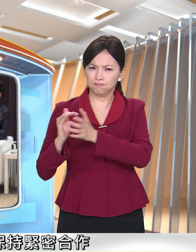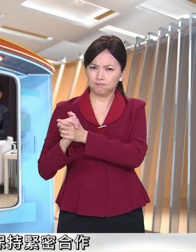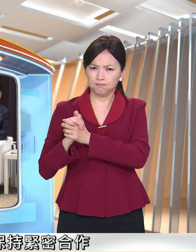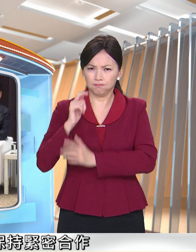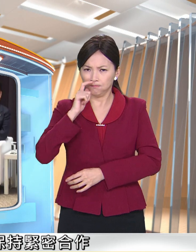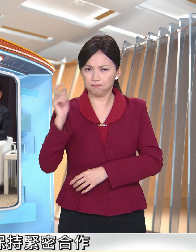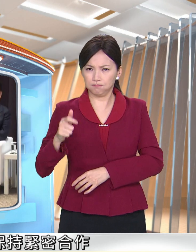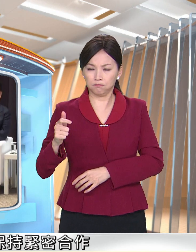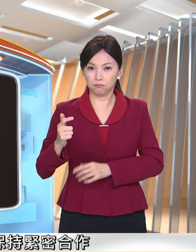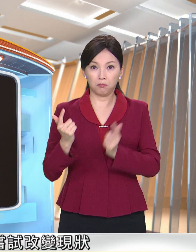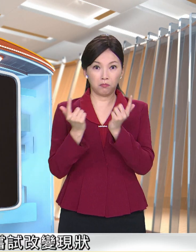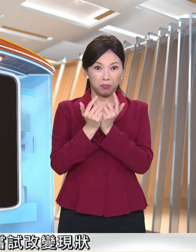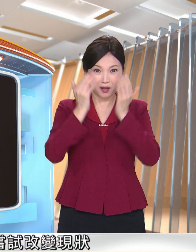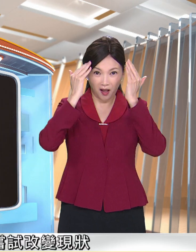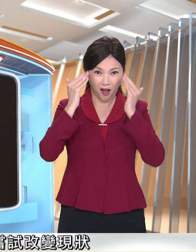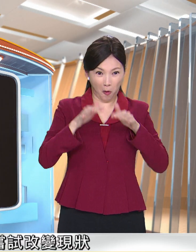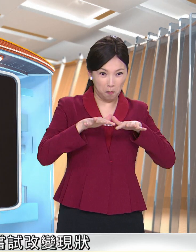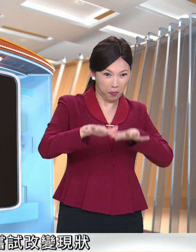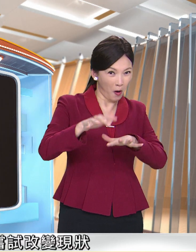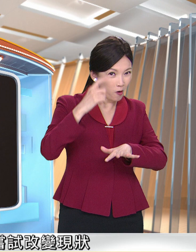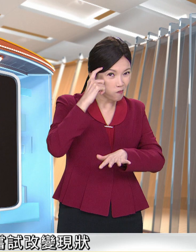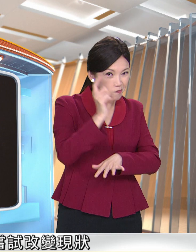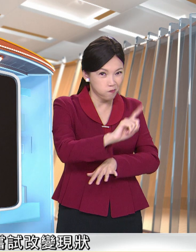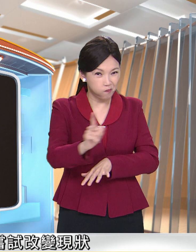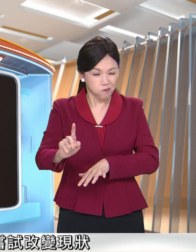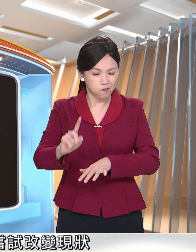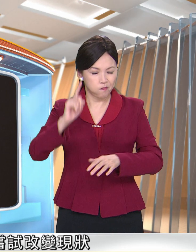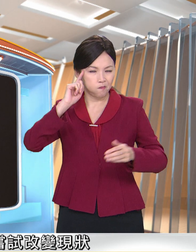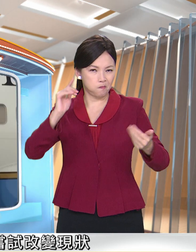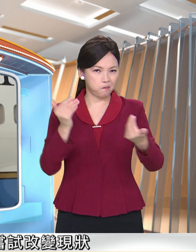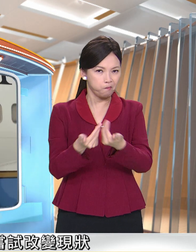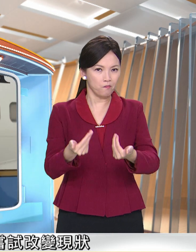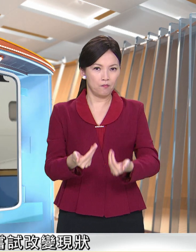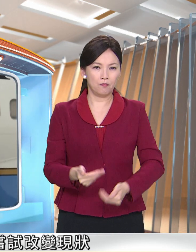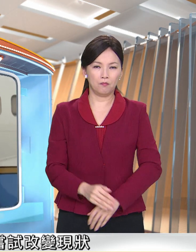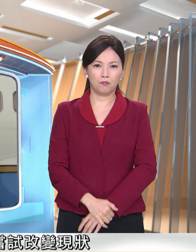合作，反对北韩单方面尝试改变现状。